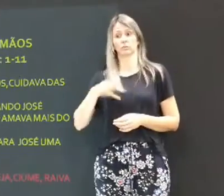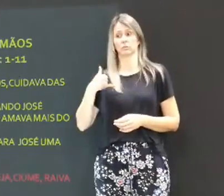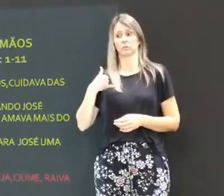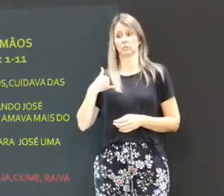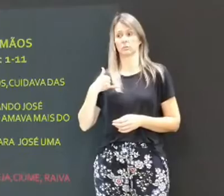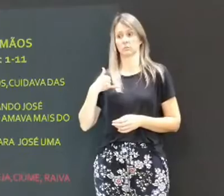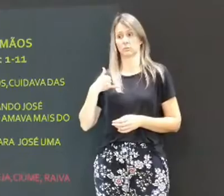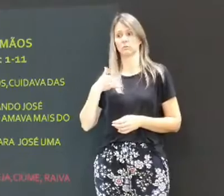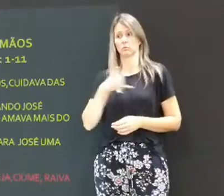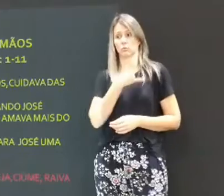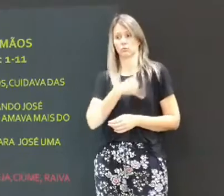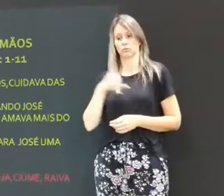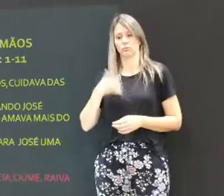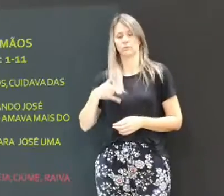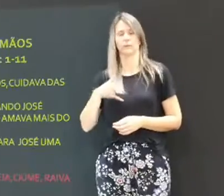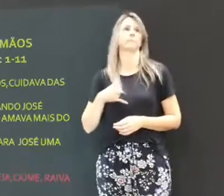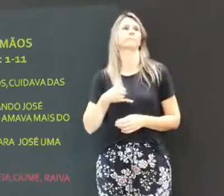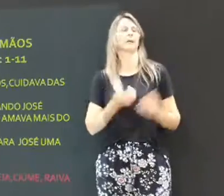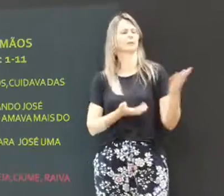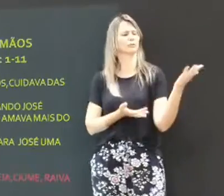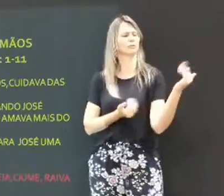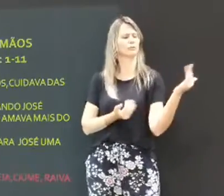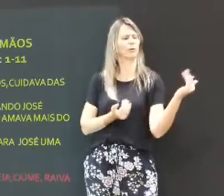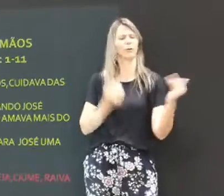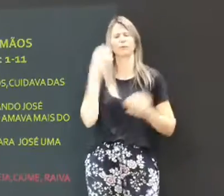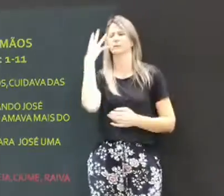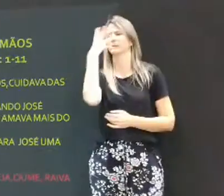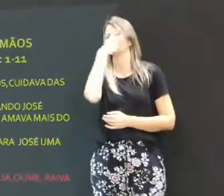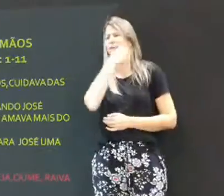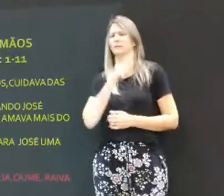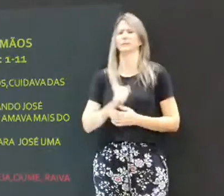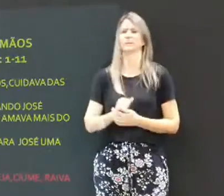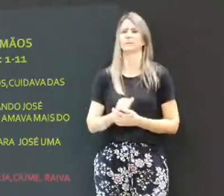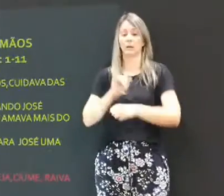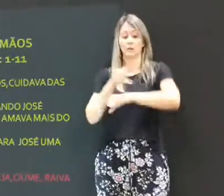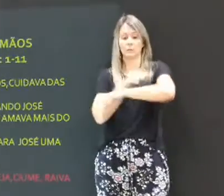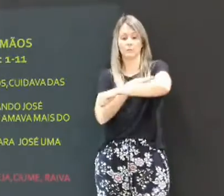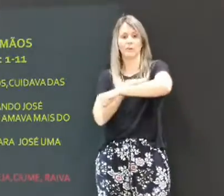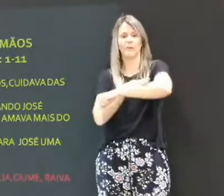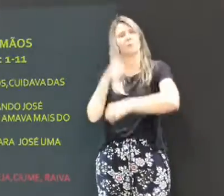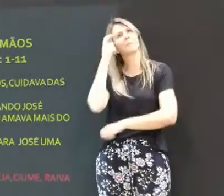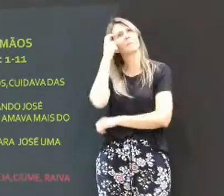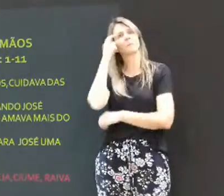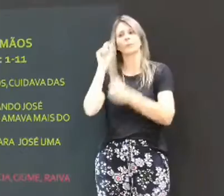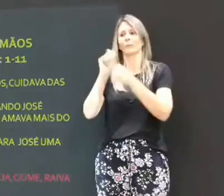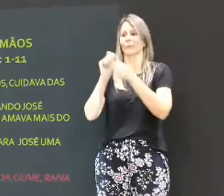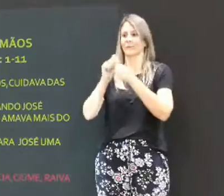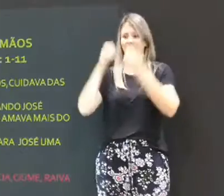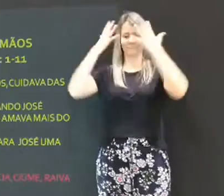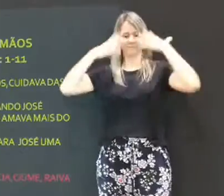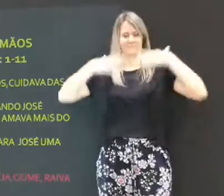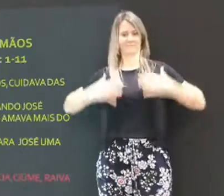Então, né, José, né, quando ele era muito jovem, um rapaz, provavelmente um rapaz muito bonito. Então o